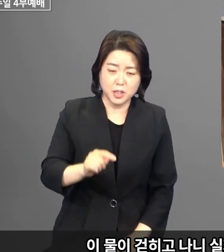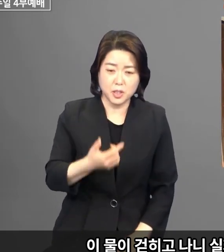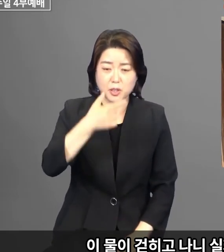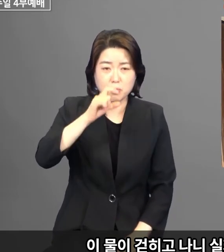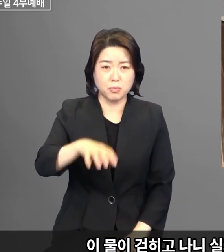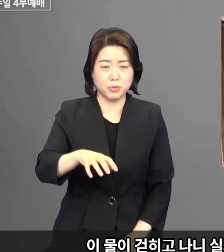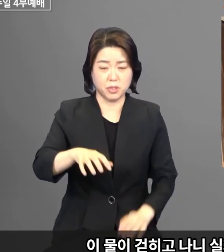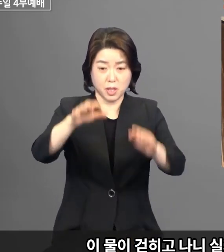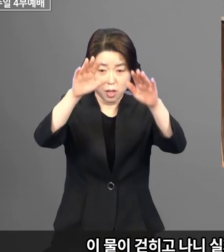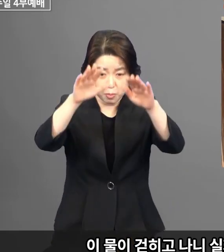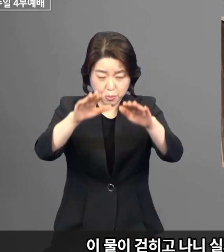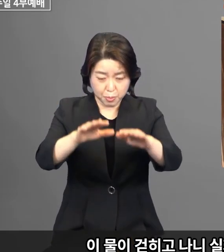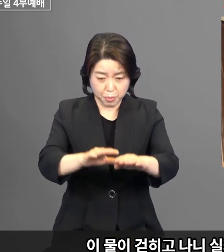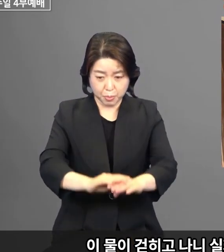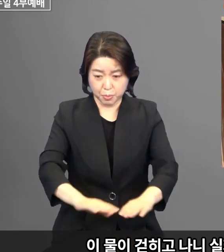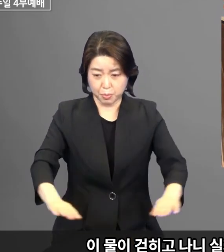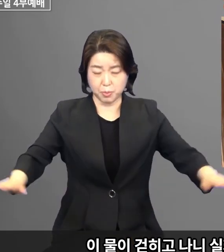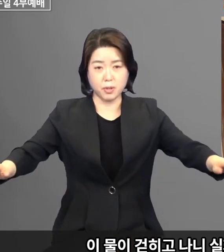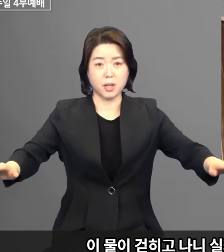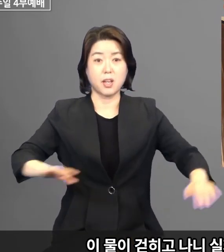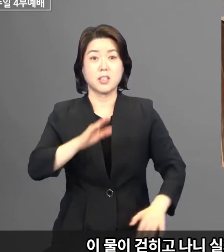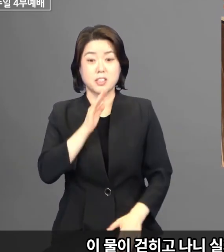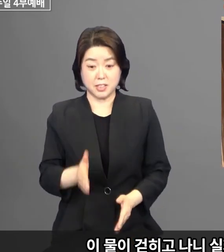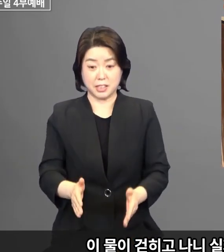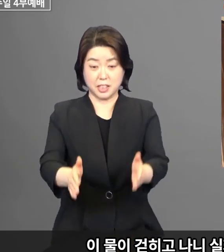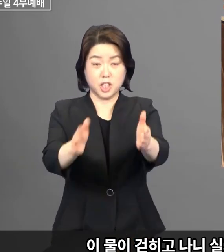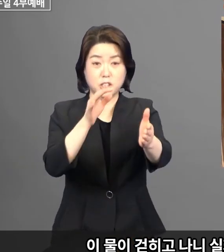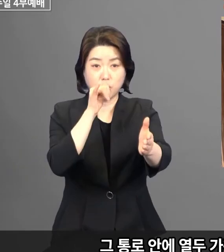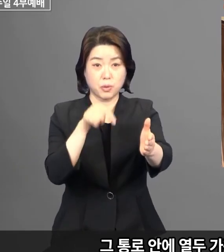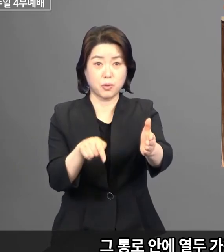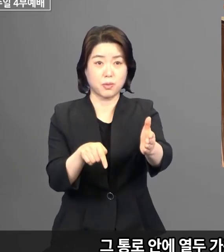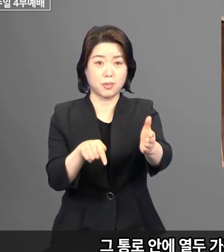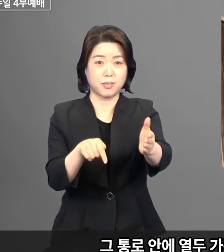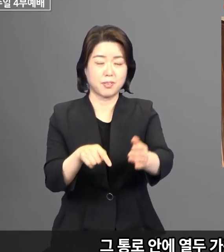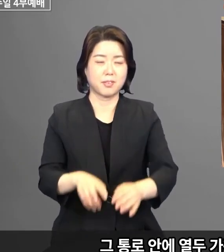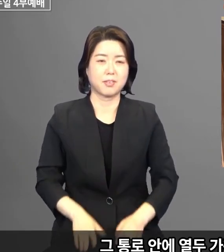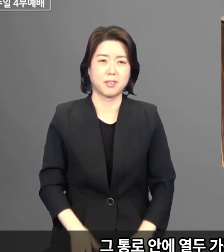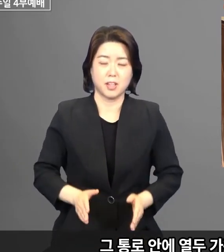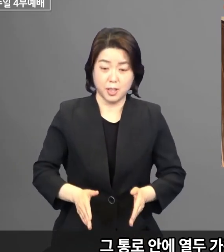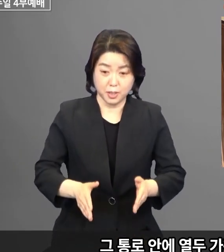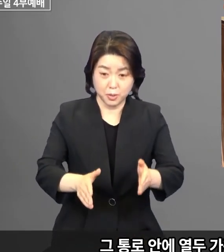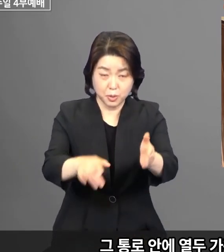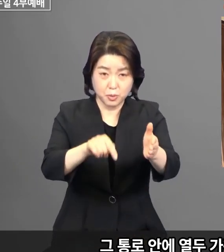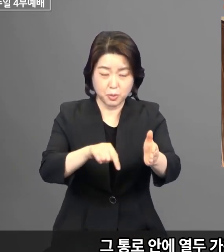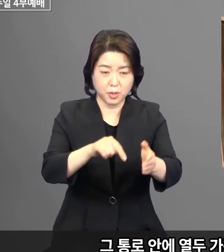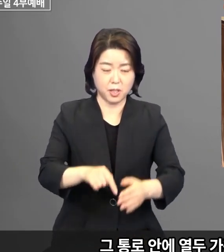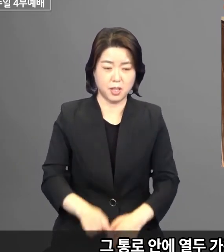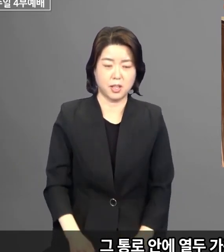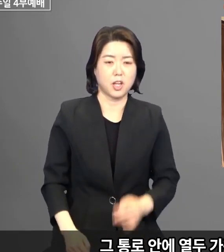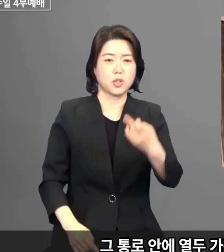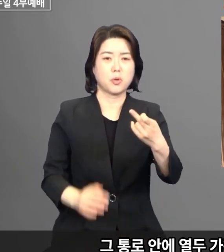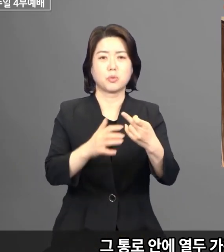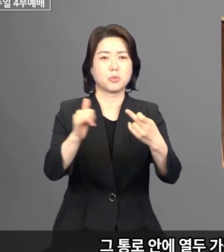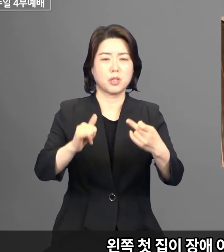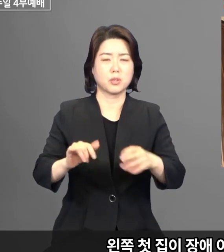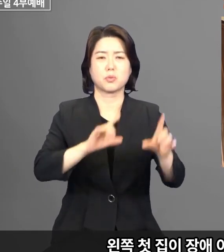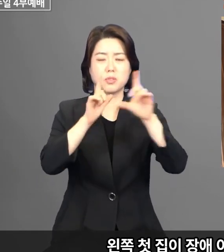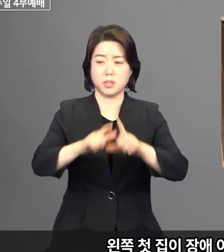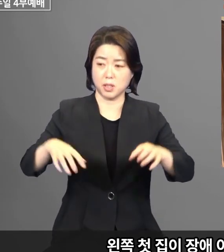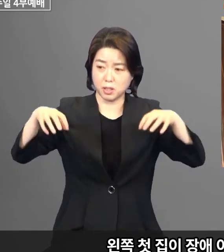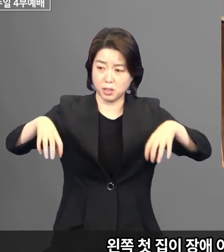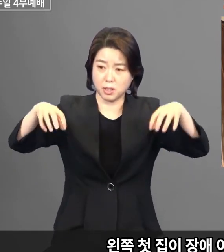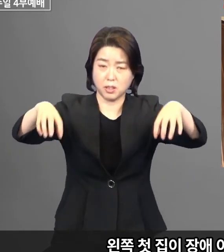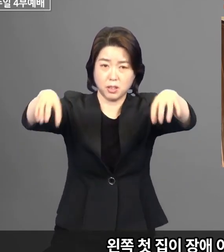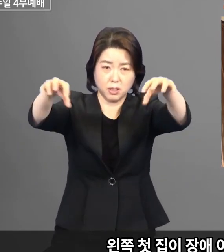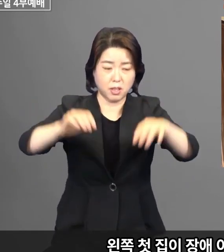물이 거치고 나니 실제로 통로가 나왔습니다. 그 통로 안에 12가족이 살고 있었습니다. 왼쪽